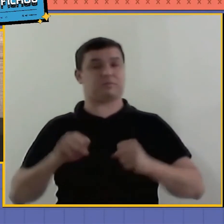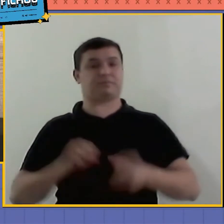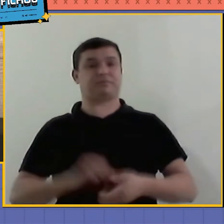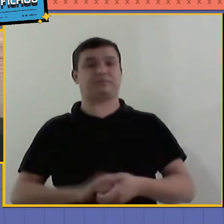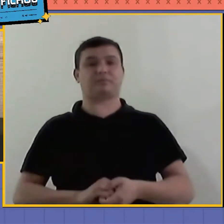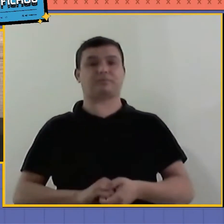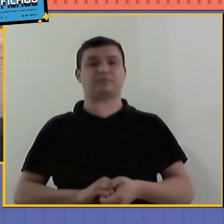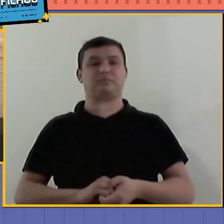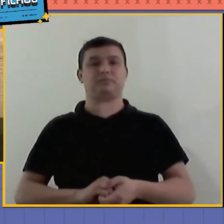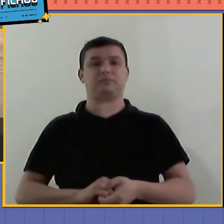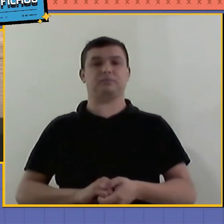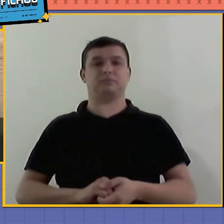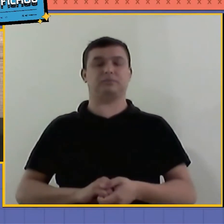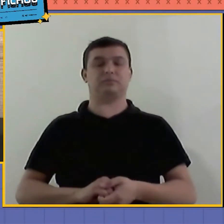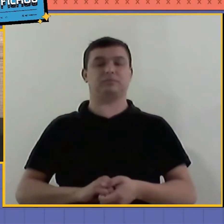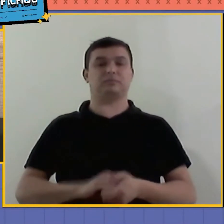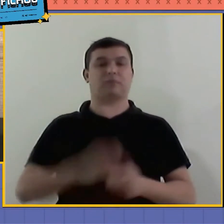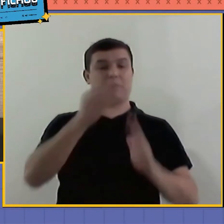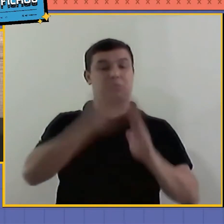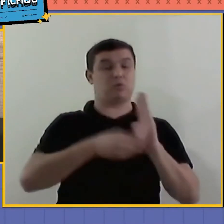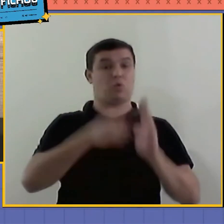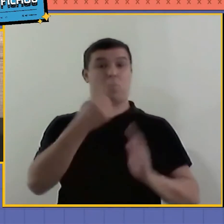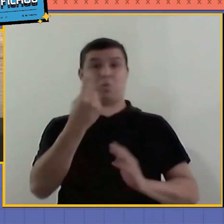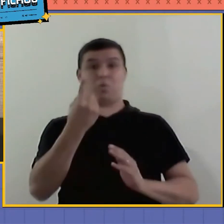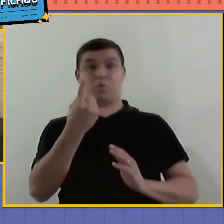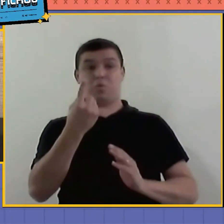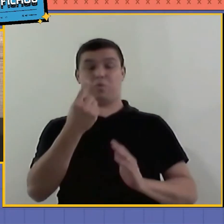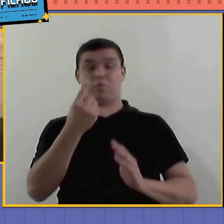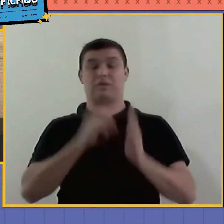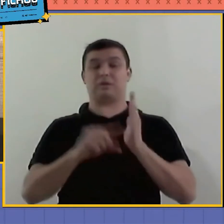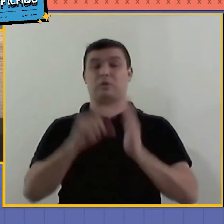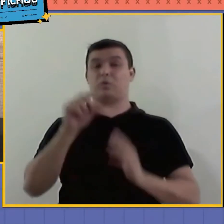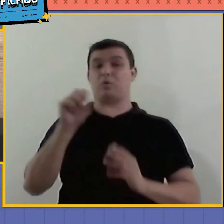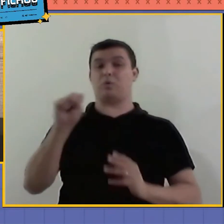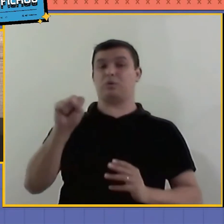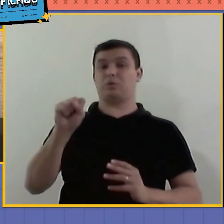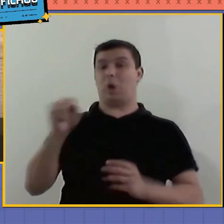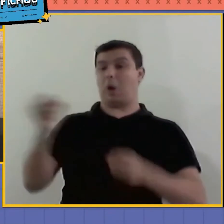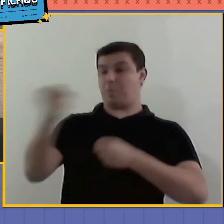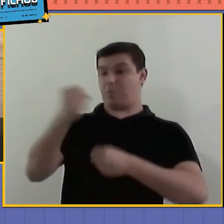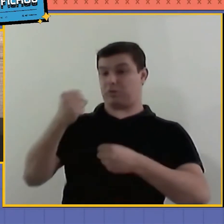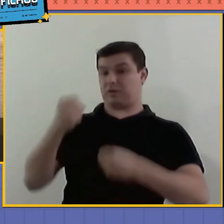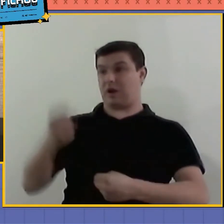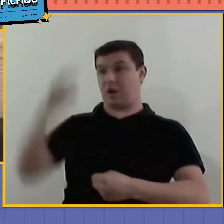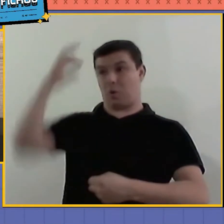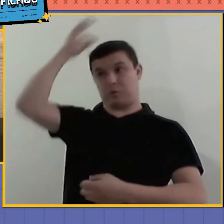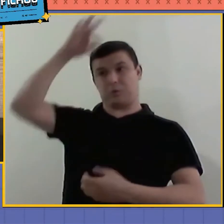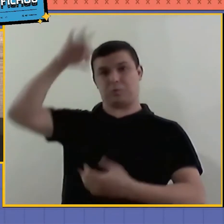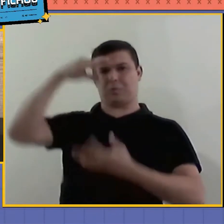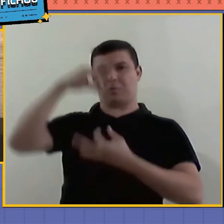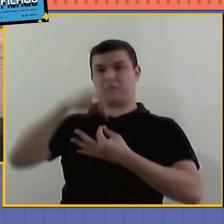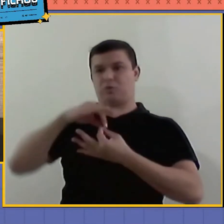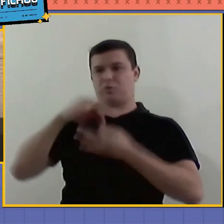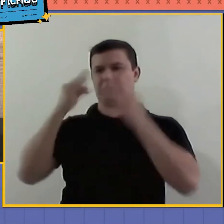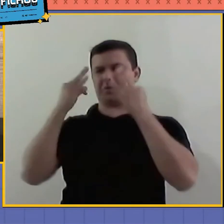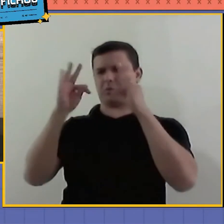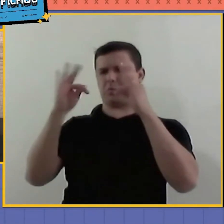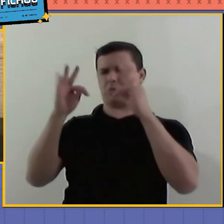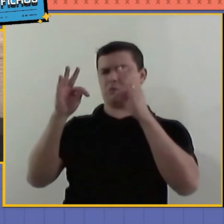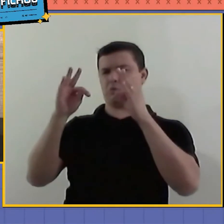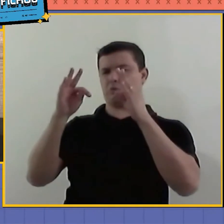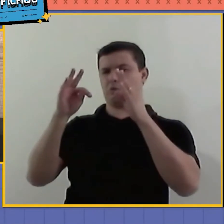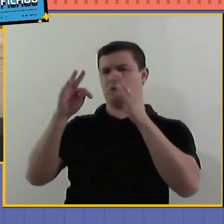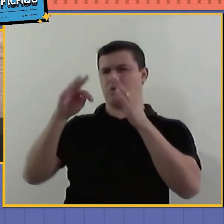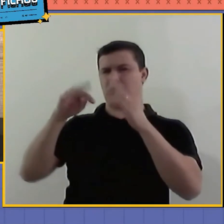receberão poder ao descer sobre vocês o Espírito Santo e serão minhas testemunhas tanto em Jerusalém como